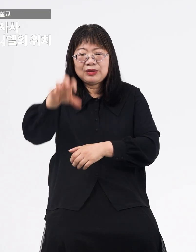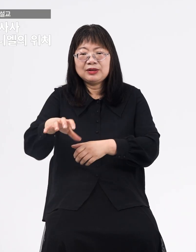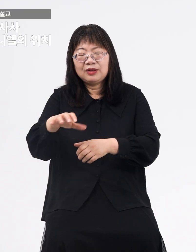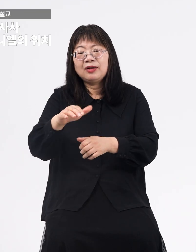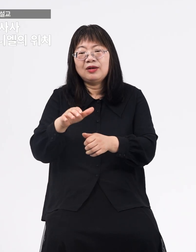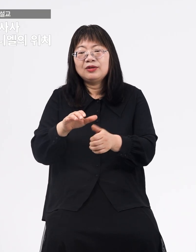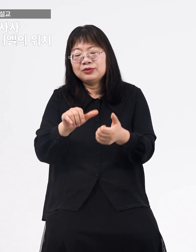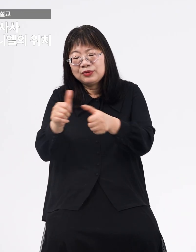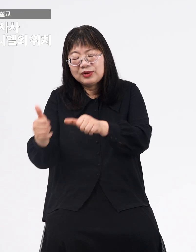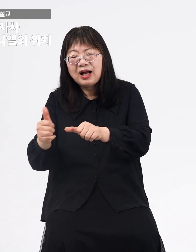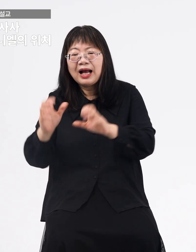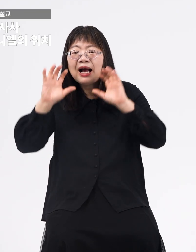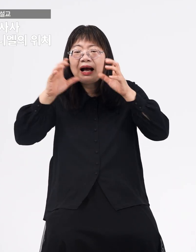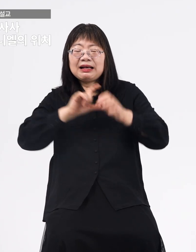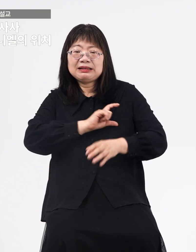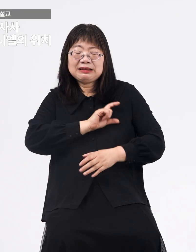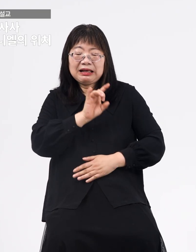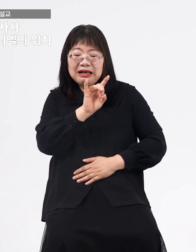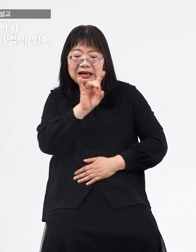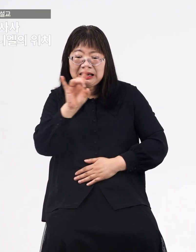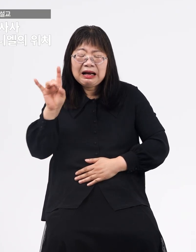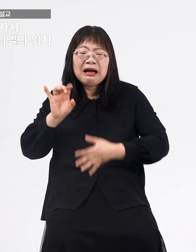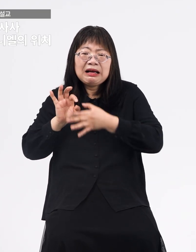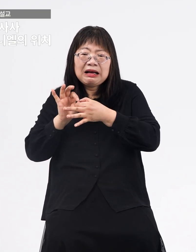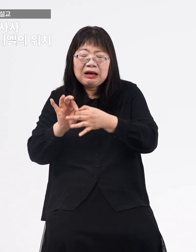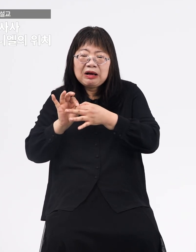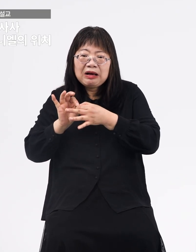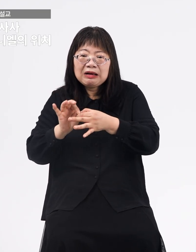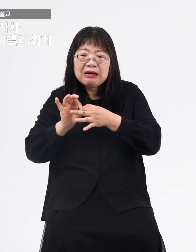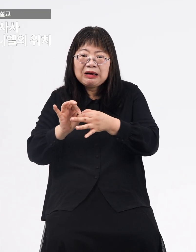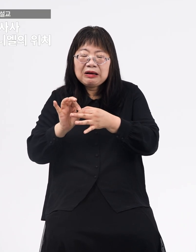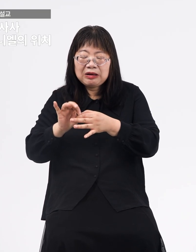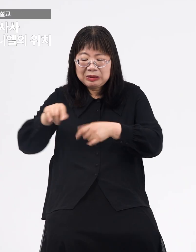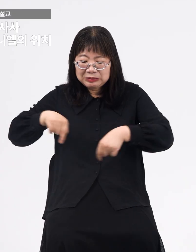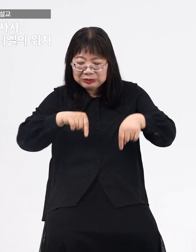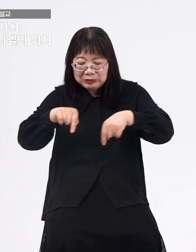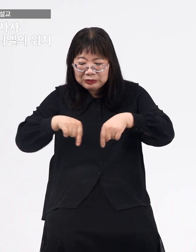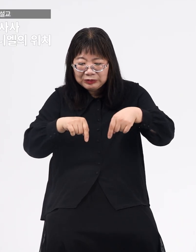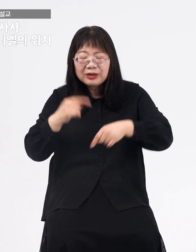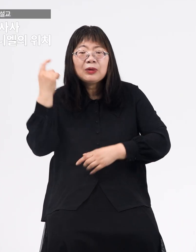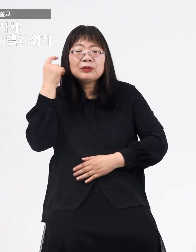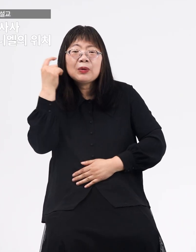이름이 하나씩 계속 녹음기에서 들려요.